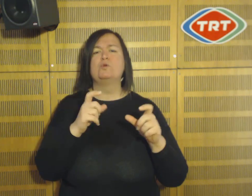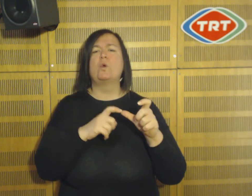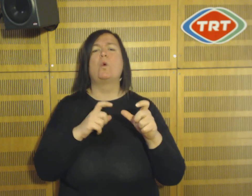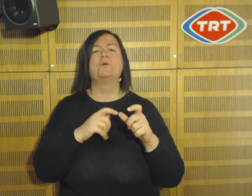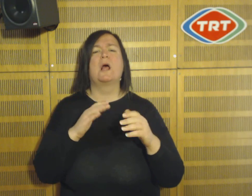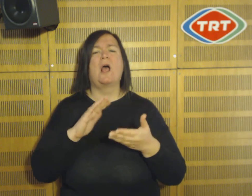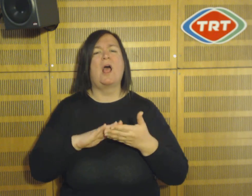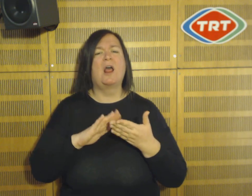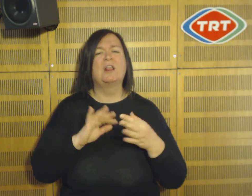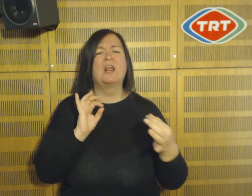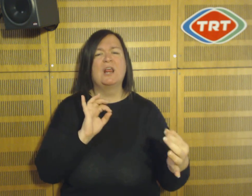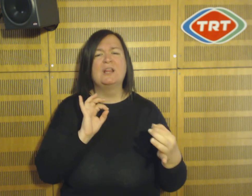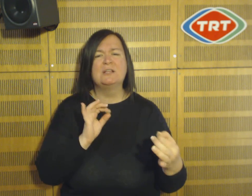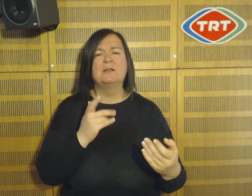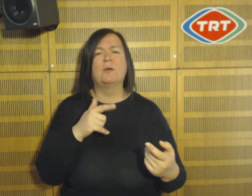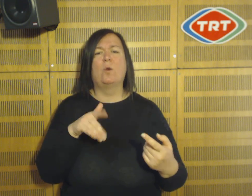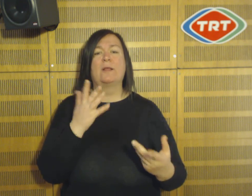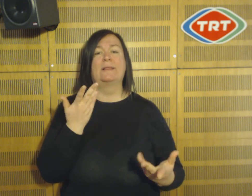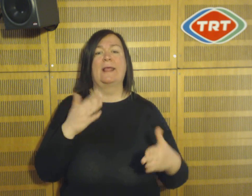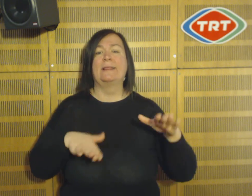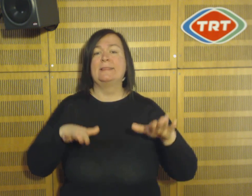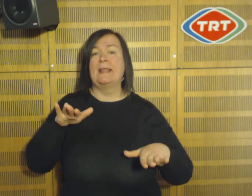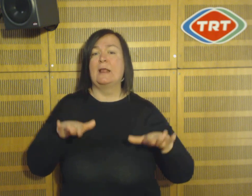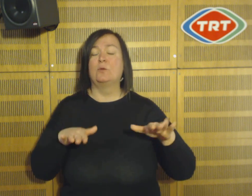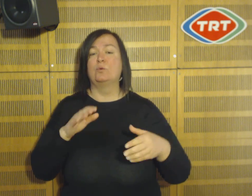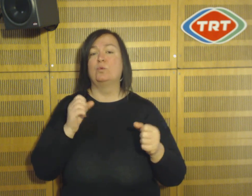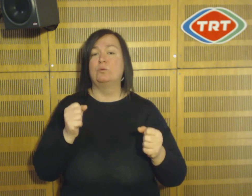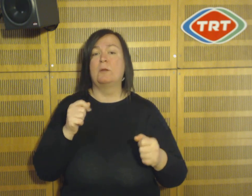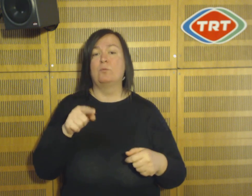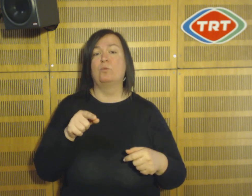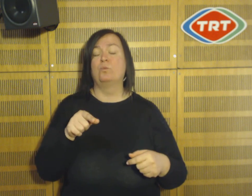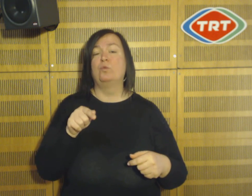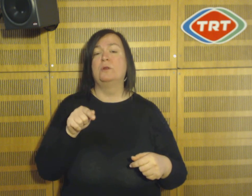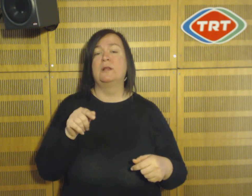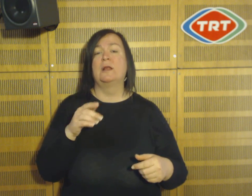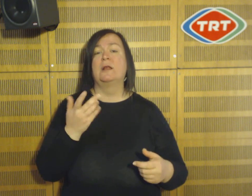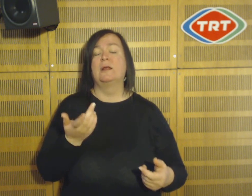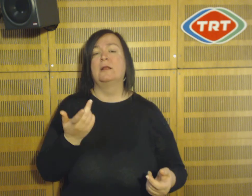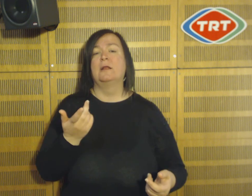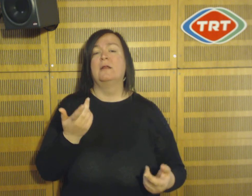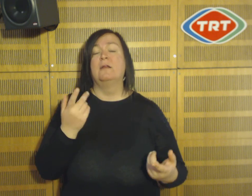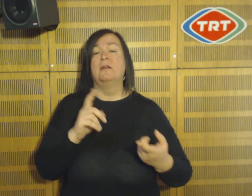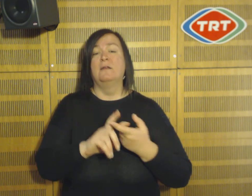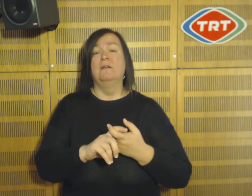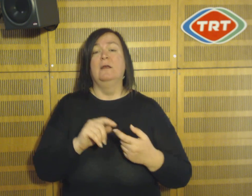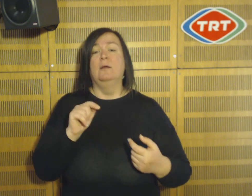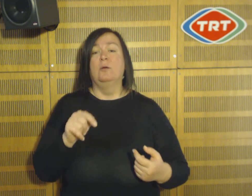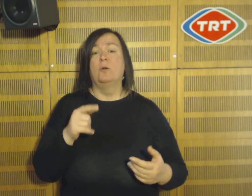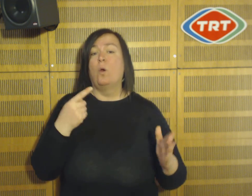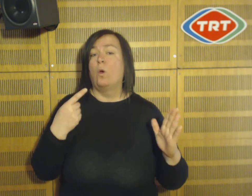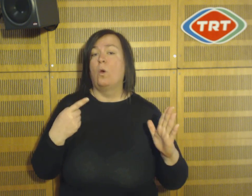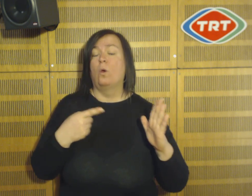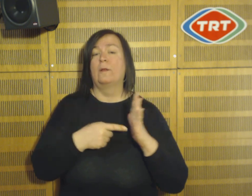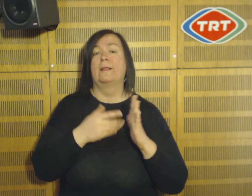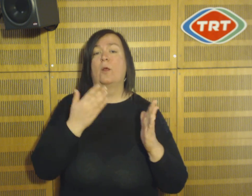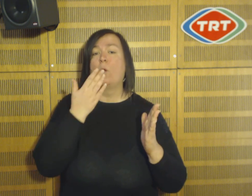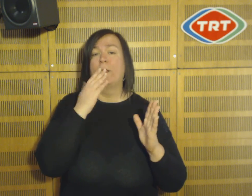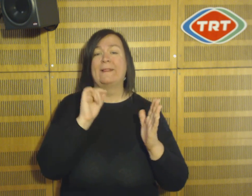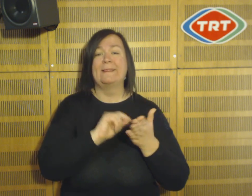arkadaşlık ilişkilerinde onları daha dengede tutabilme ve bunlara adapte olabilme Eee ve o odaklanabilir devam ede bilme